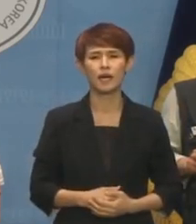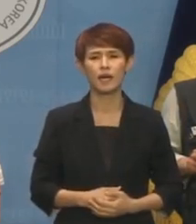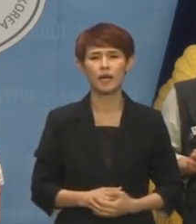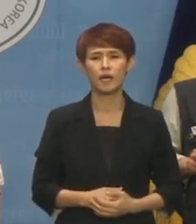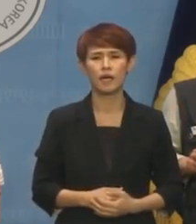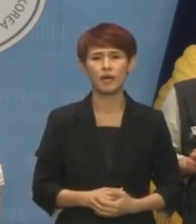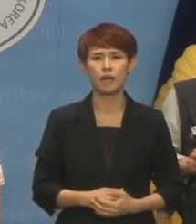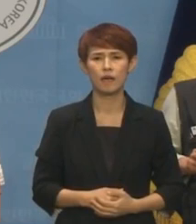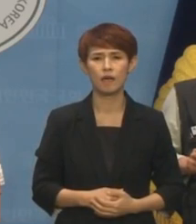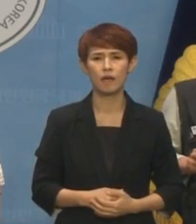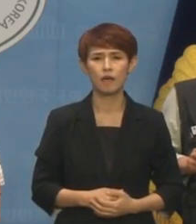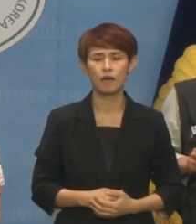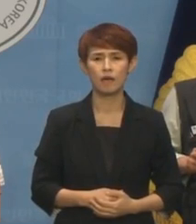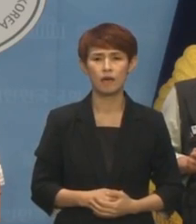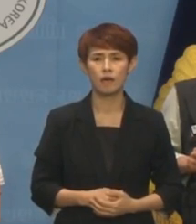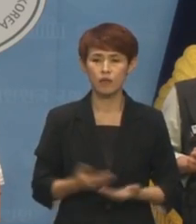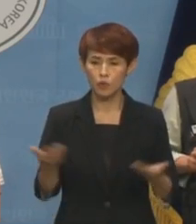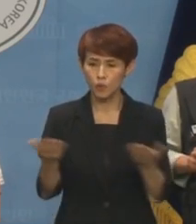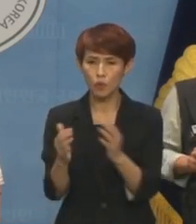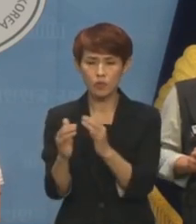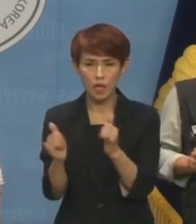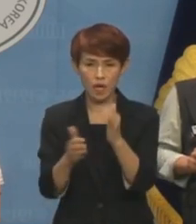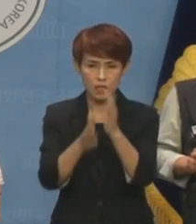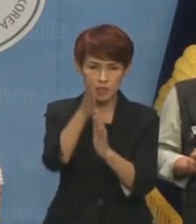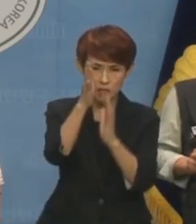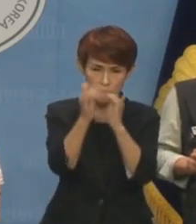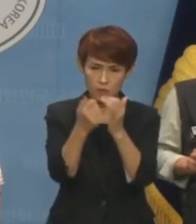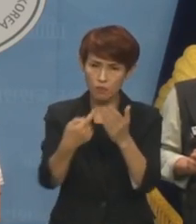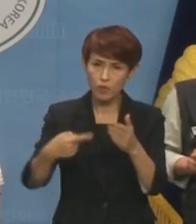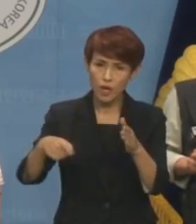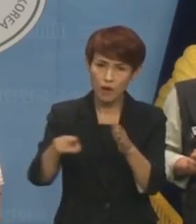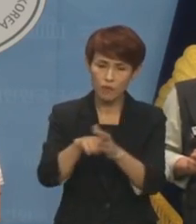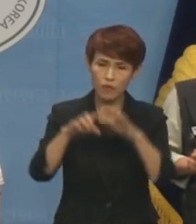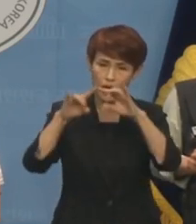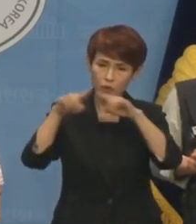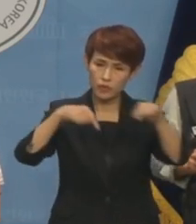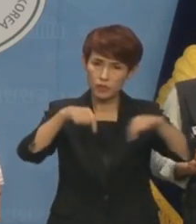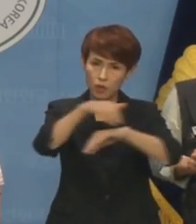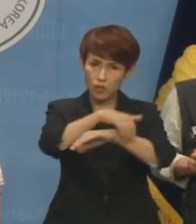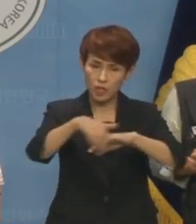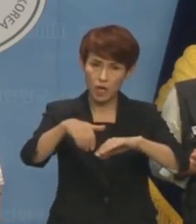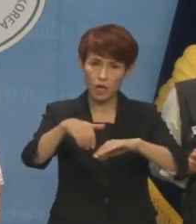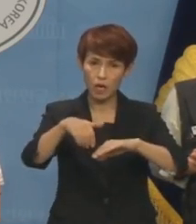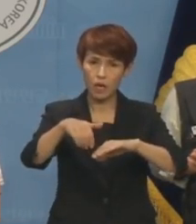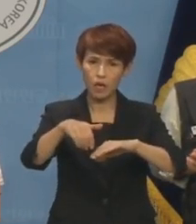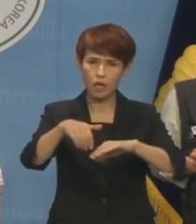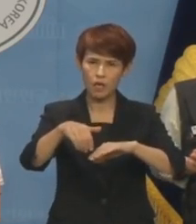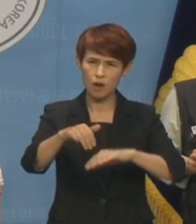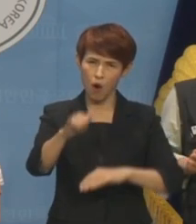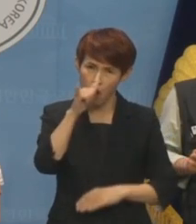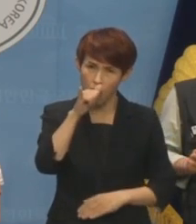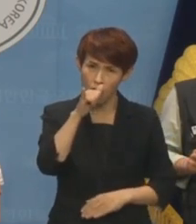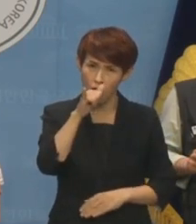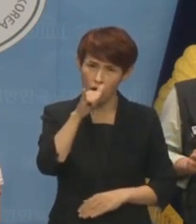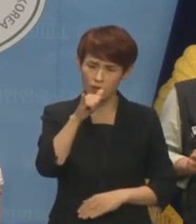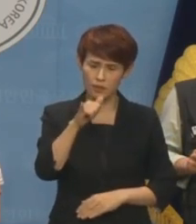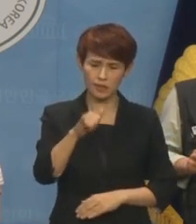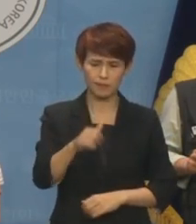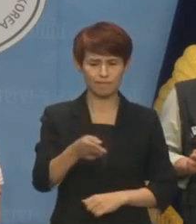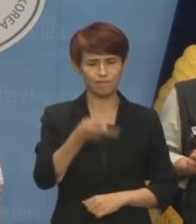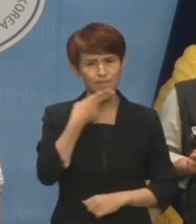과연 노동자와 시민을 생각하는 에너지 정책, 기후 정책은 존재하는 것입니까?